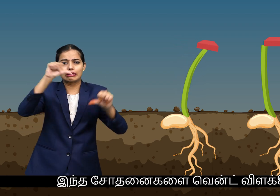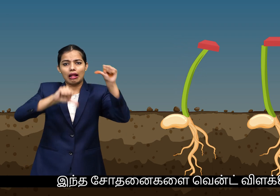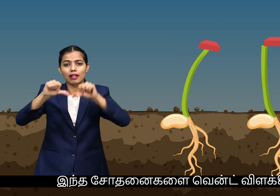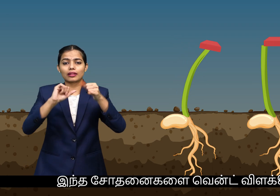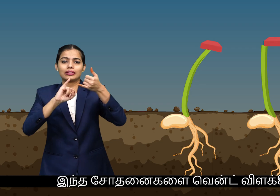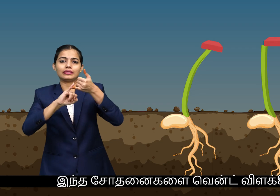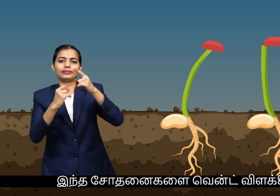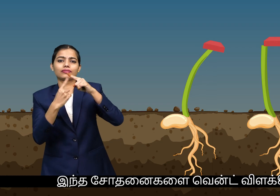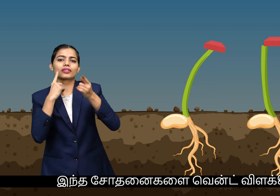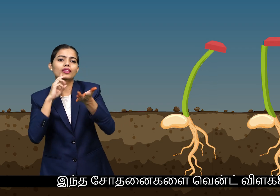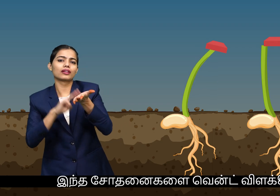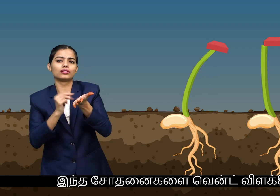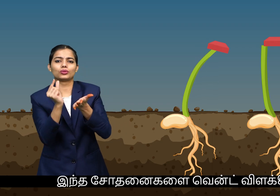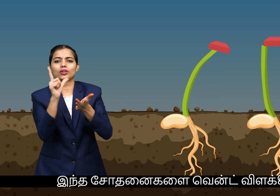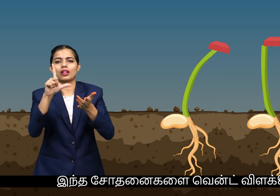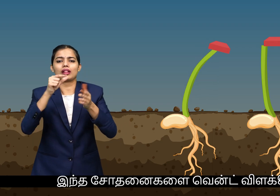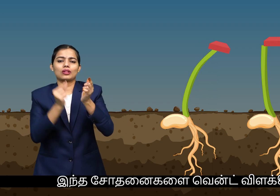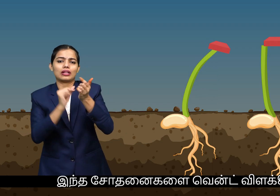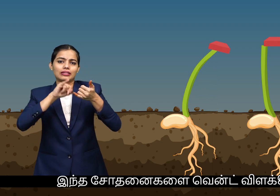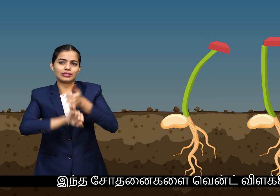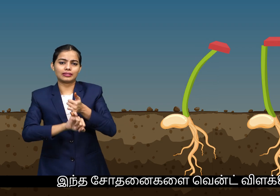சோதனையை வெண்ட் விளக்கினார்.